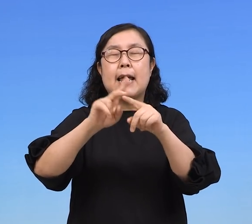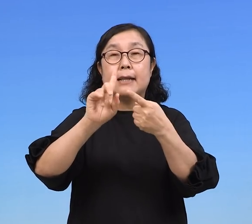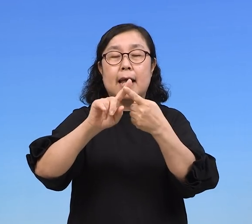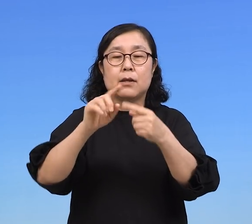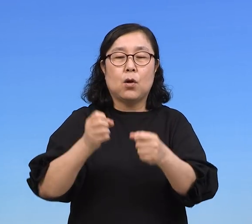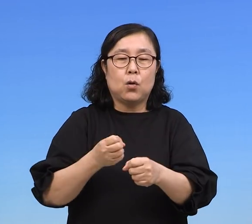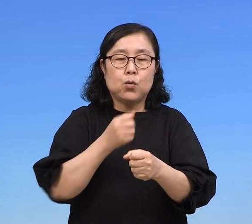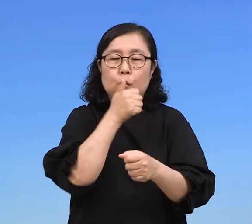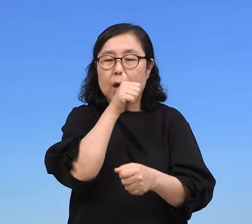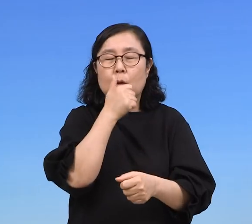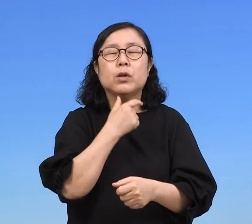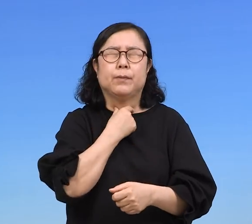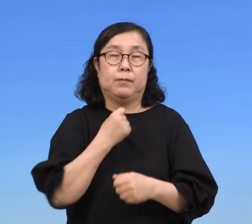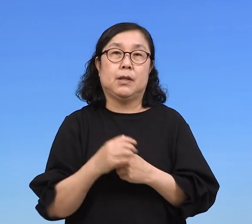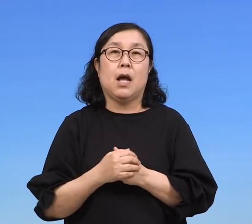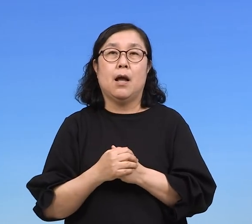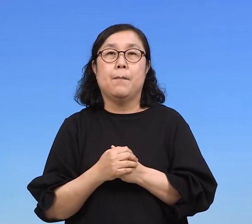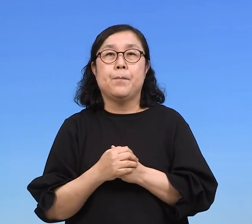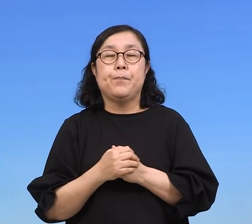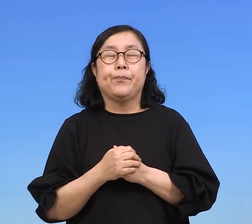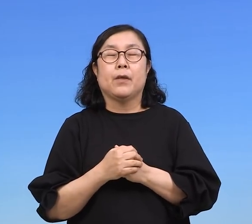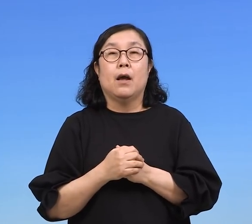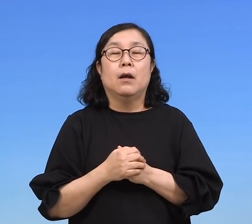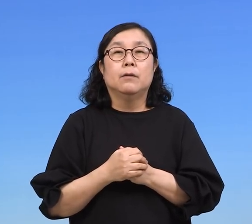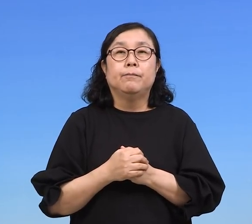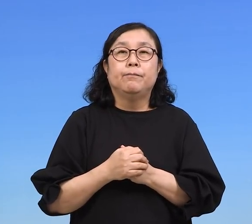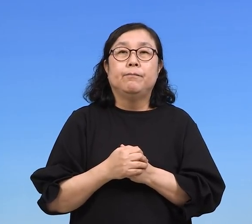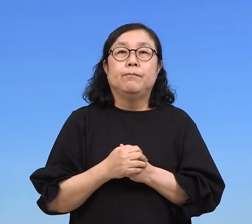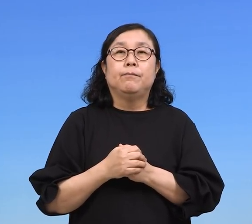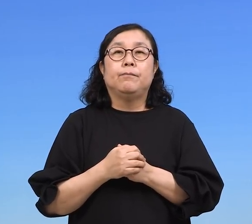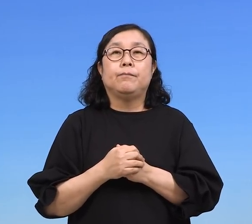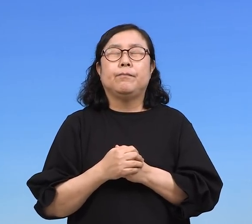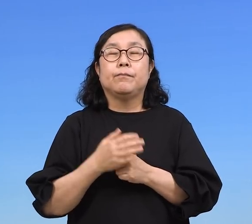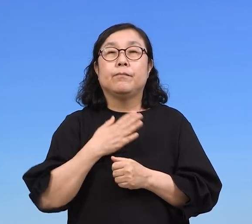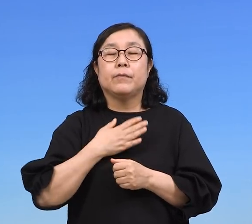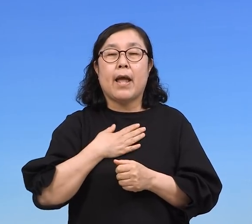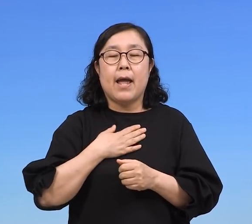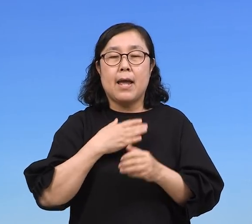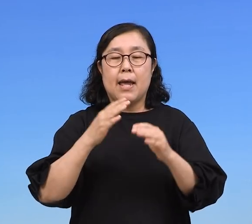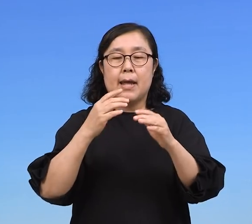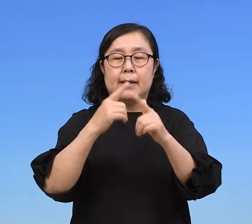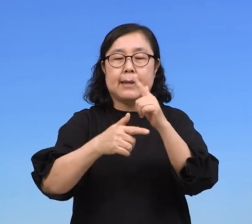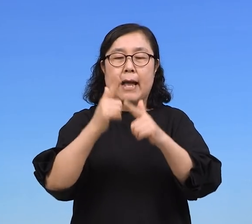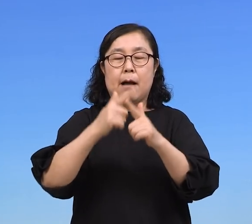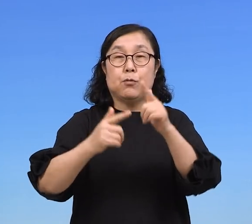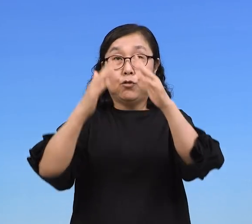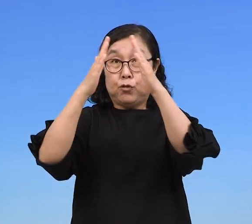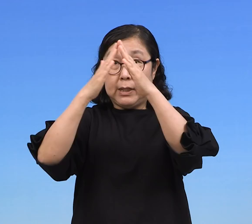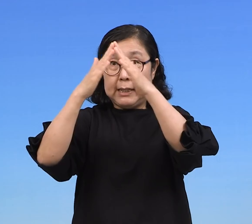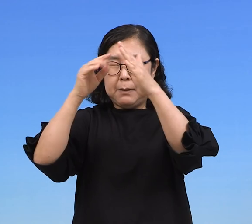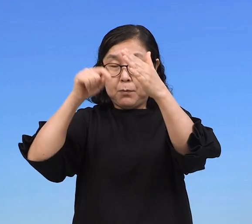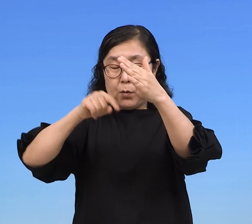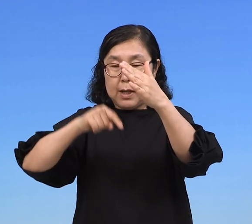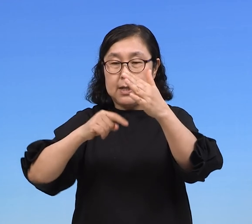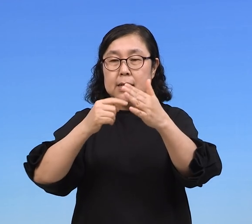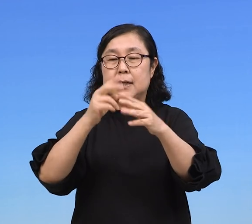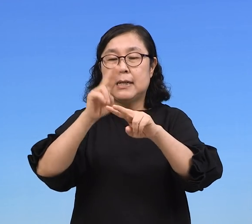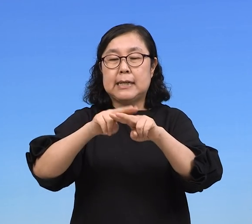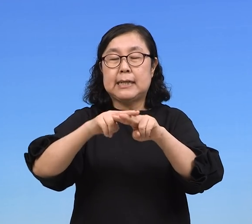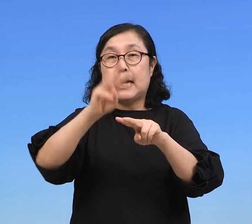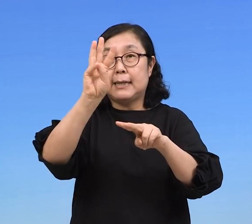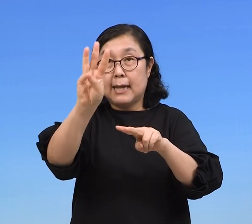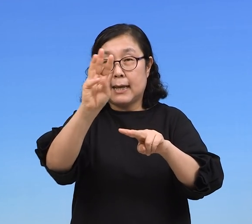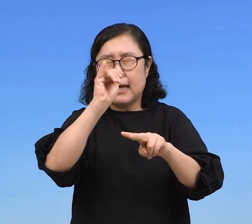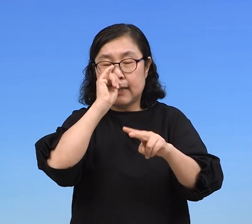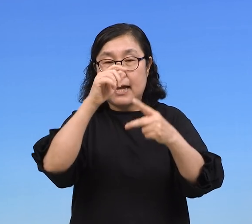싶은데, 이게 뭐냐 하니까 그 소로가 이런 말을 했습니다. 내 오두막에는 세 개의 의자가